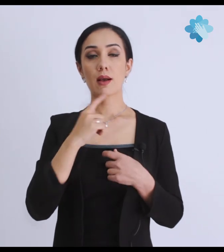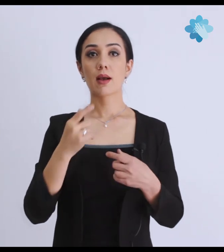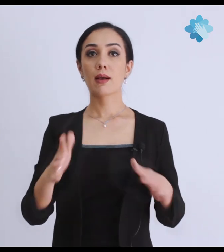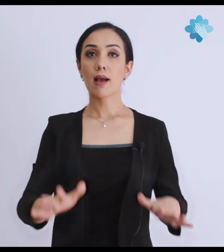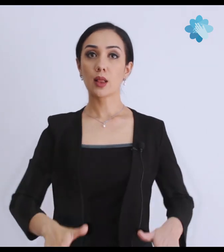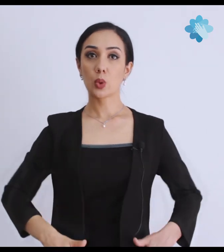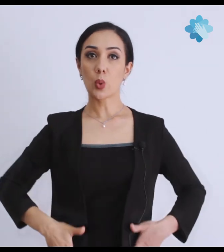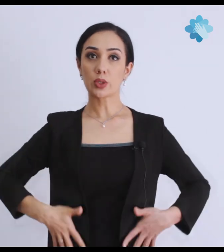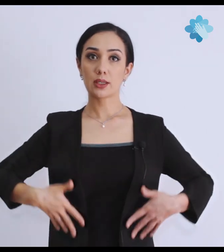колготы